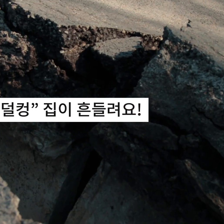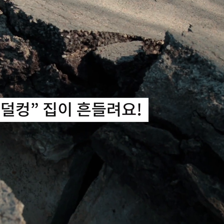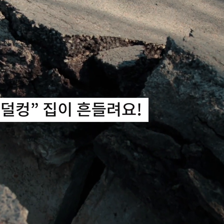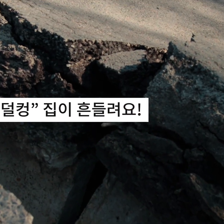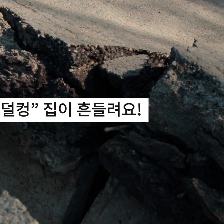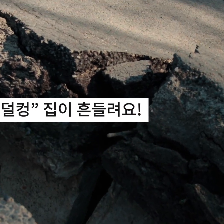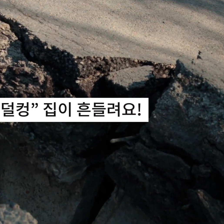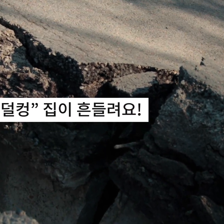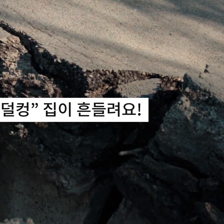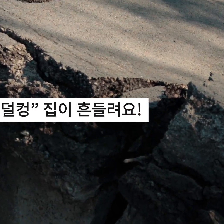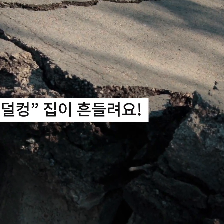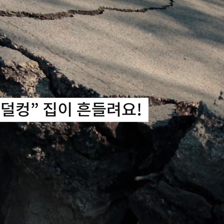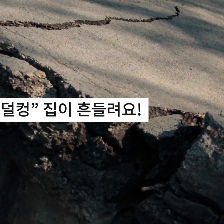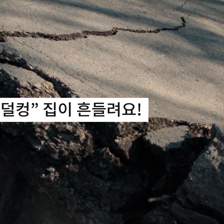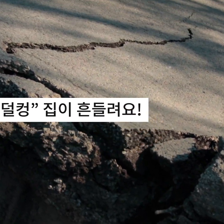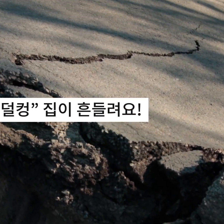덜컹덜컹 집이 흔들려요.